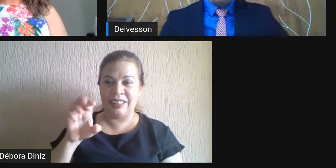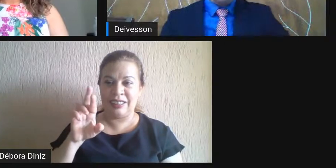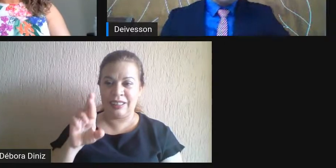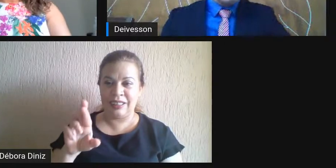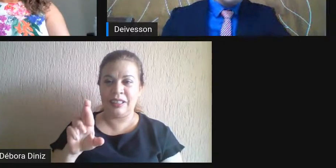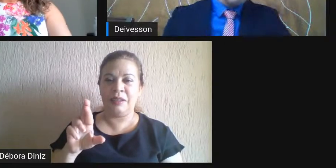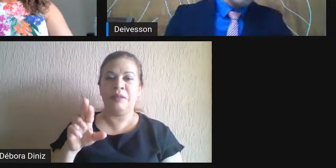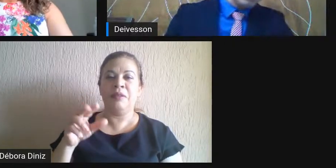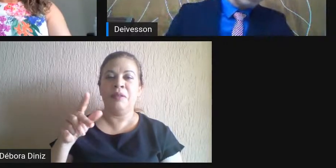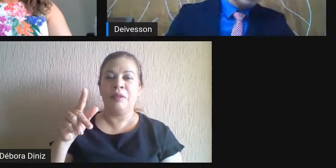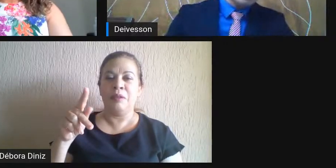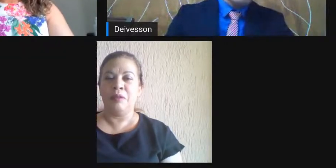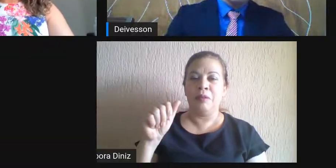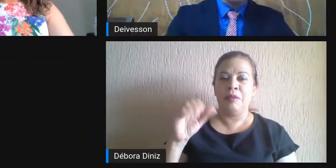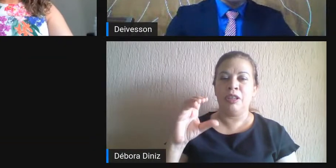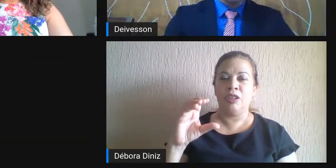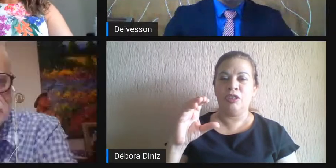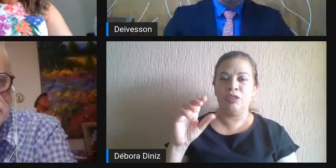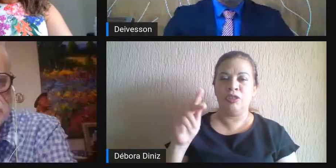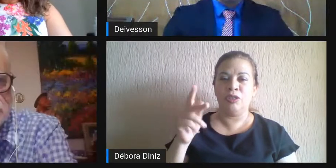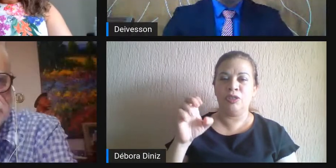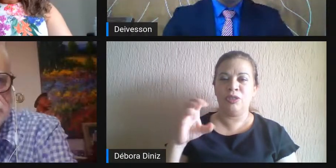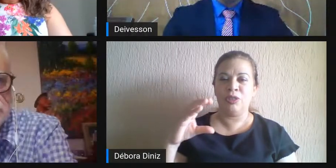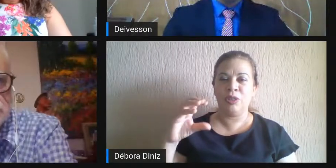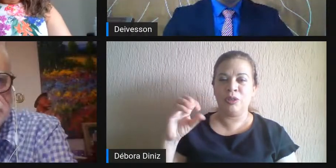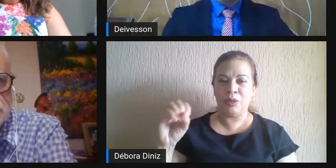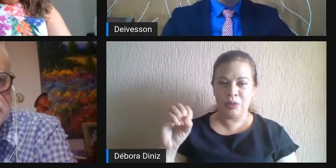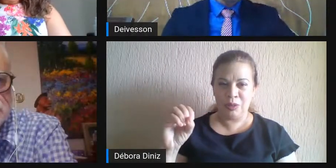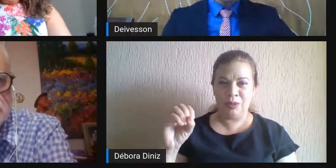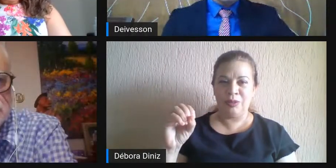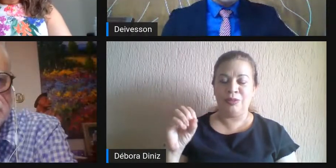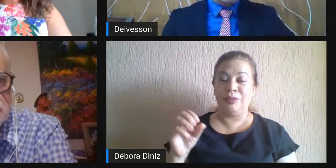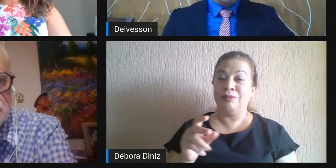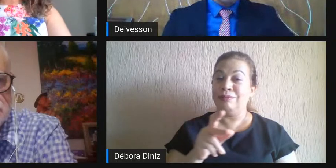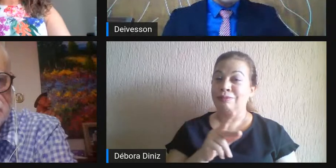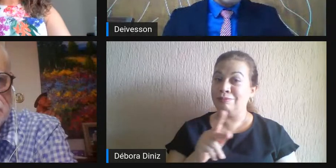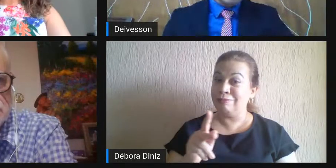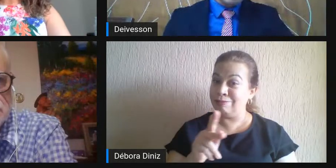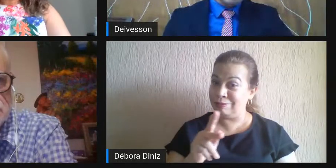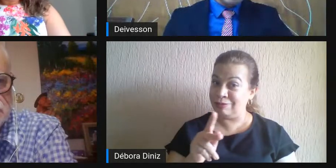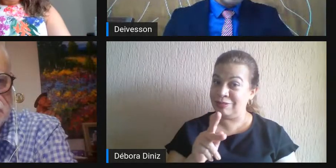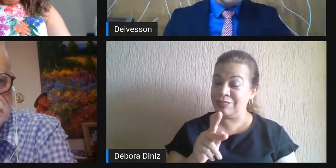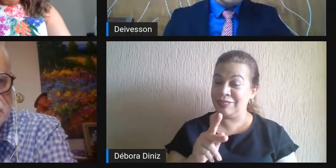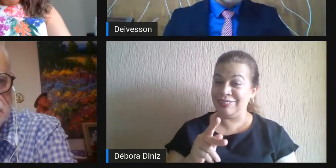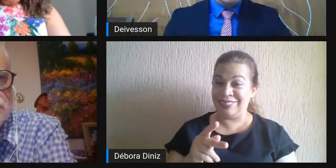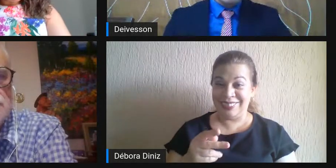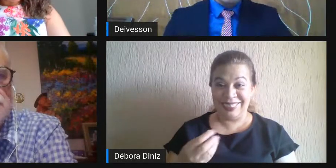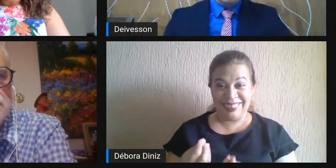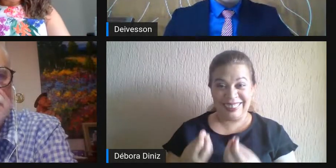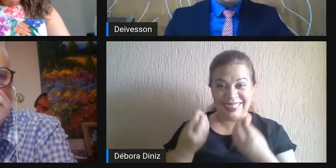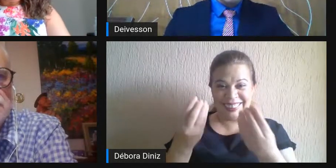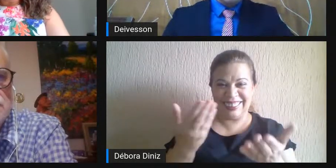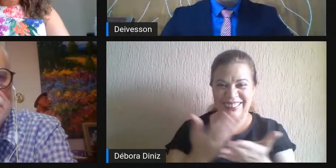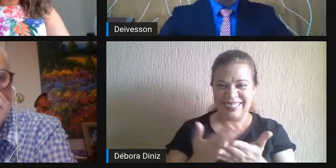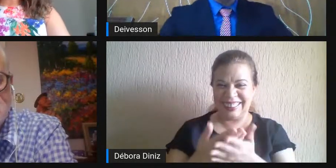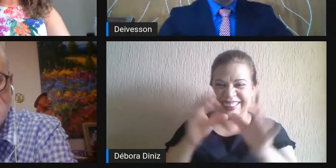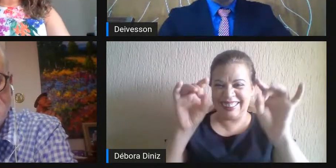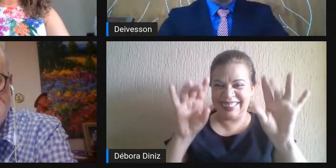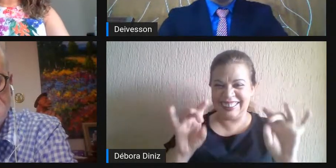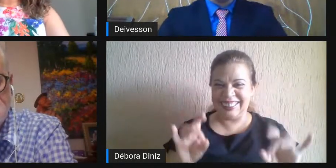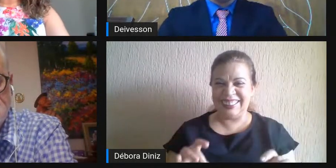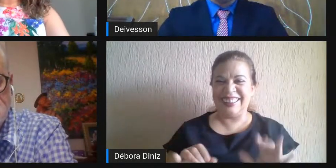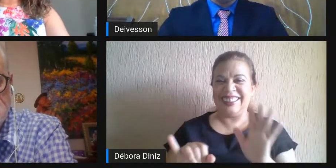mesa. O professor Eliezer vai proferir a aula magna intitulada